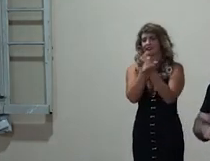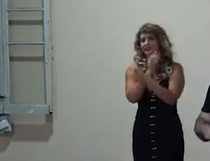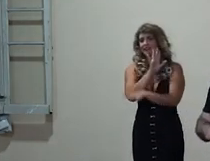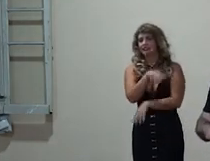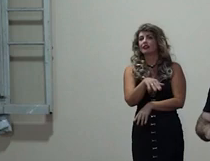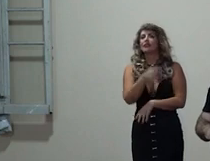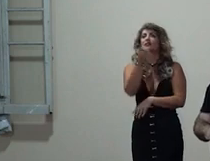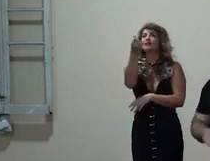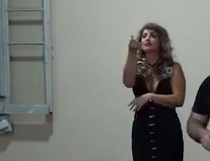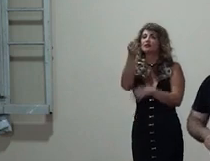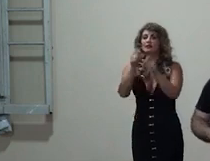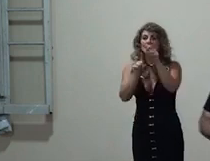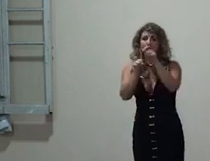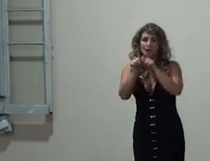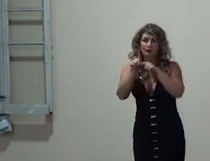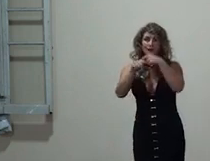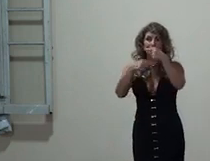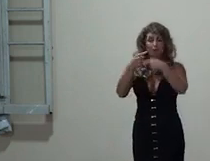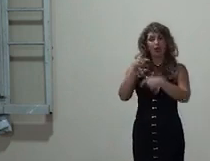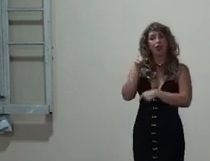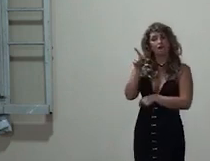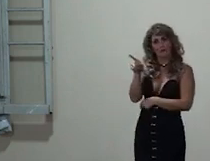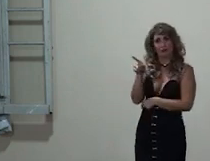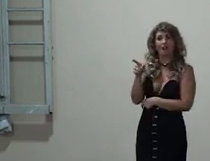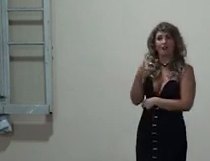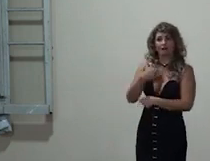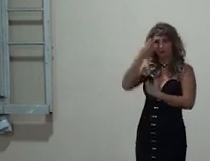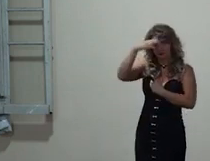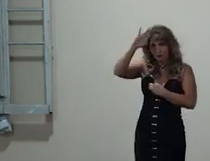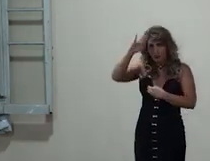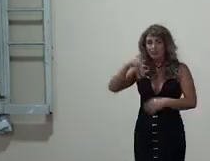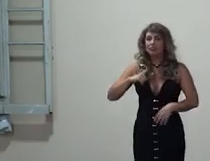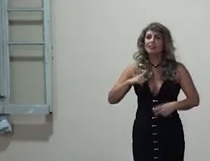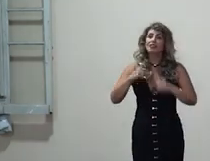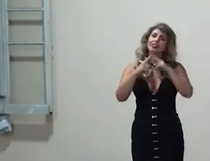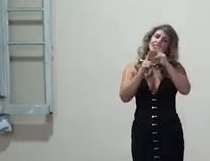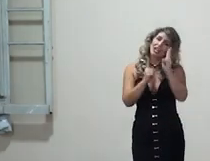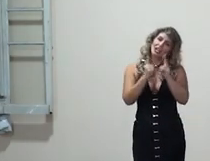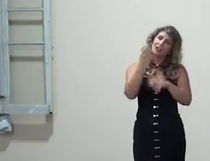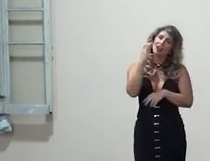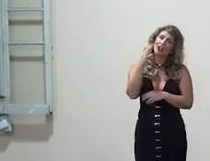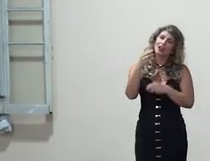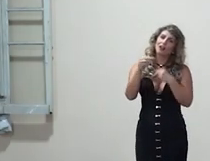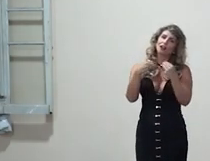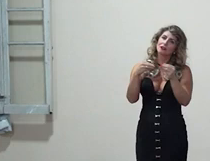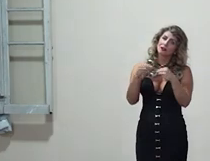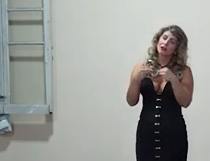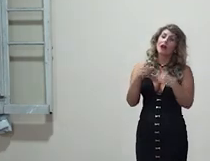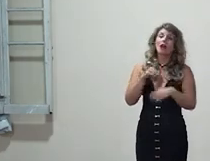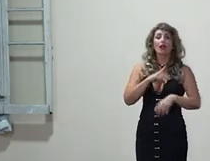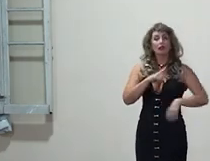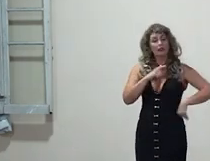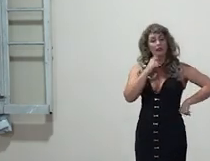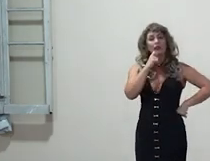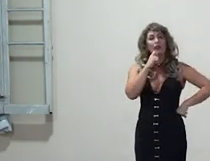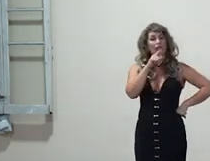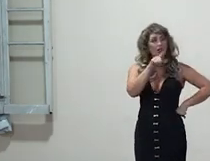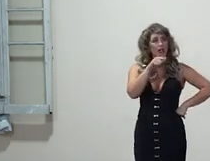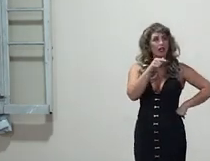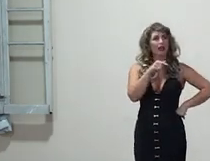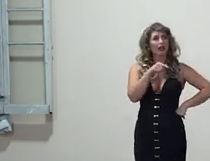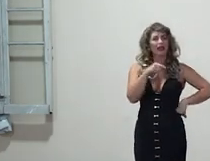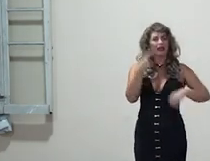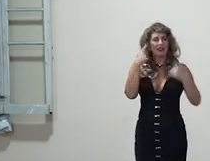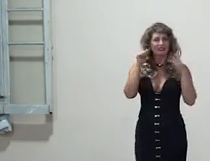6 meses depois, eu fui no Mansur. Mansur, tem Coca-Cola de plástico? Ah, tem. Eu digo, ah, só que ele deu uma